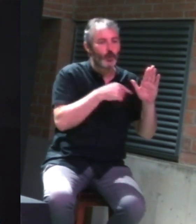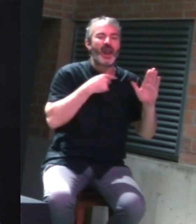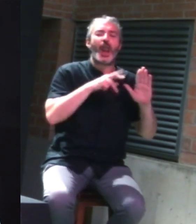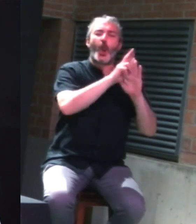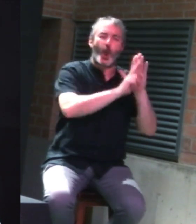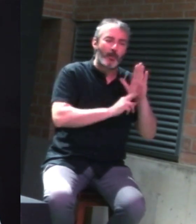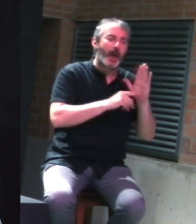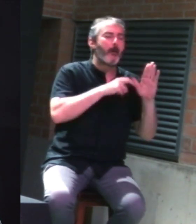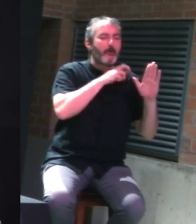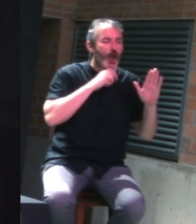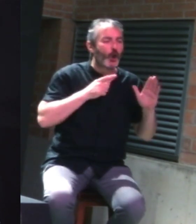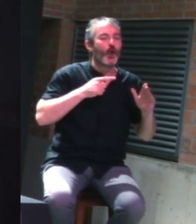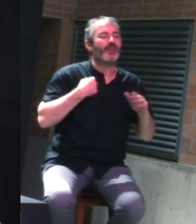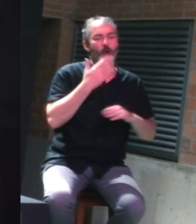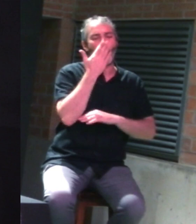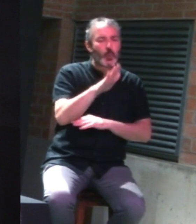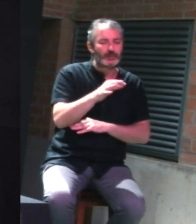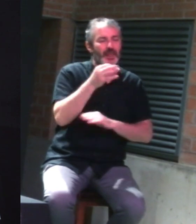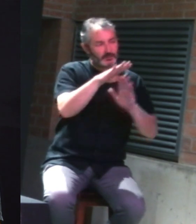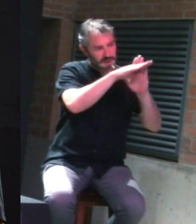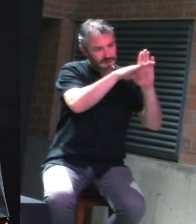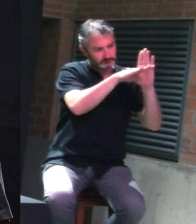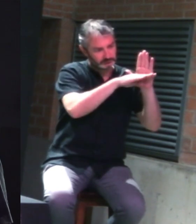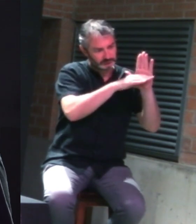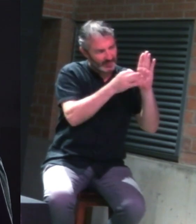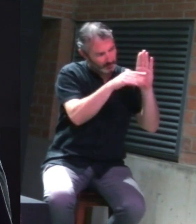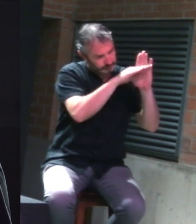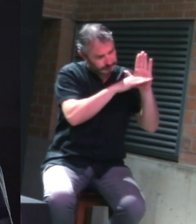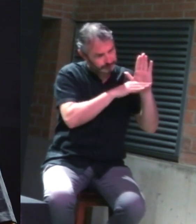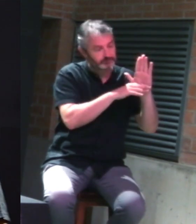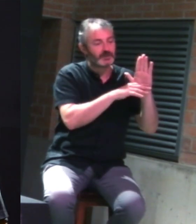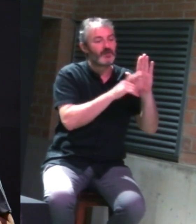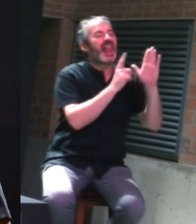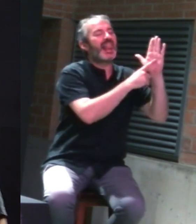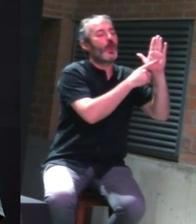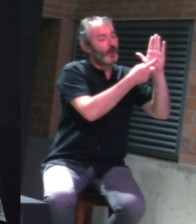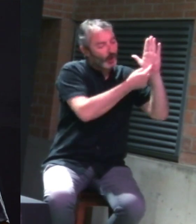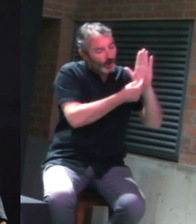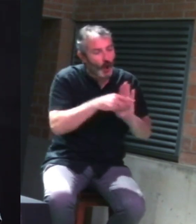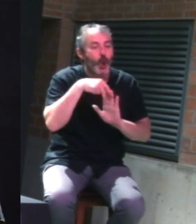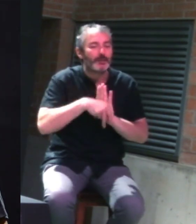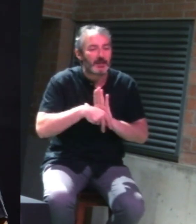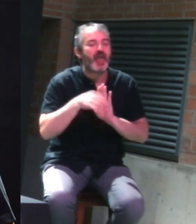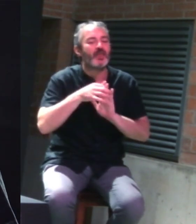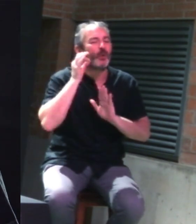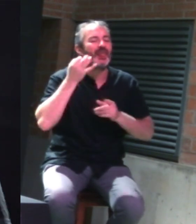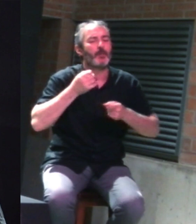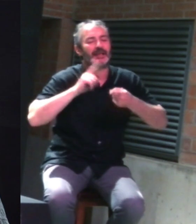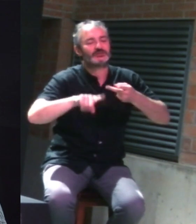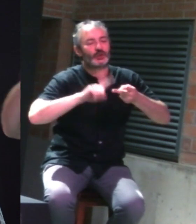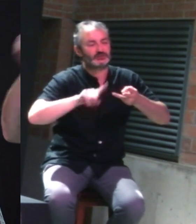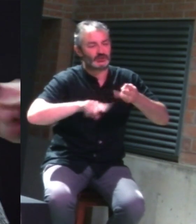reglas de conducta, etcétera, que no estaban integradas en las leyes y que, digamos,